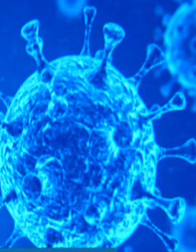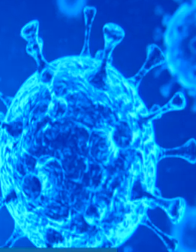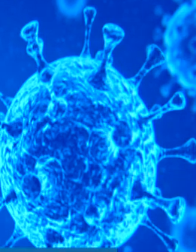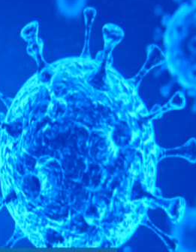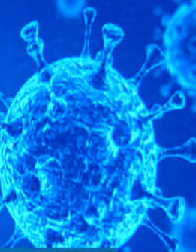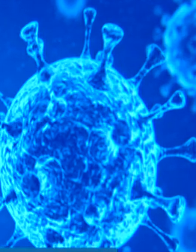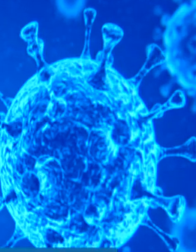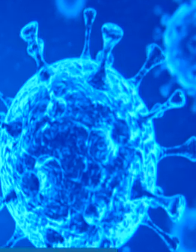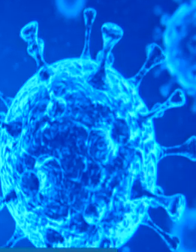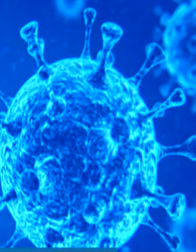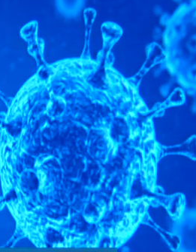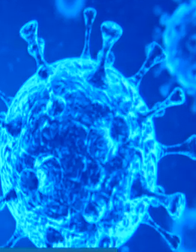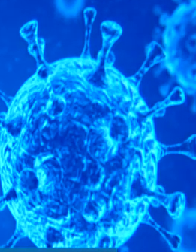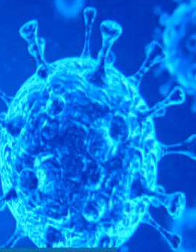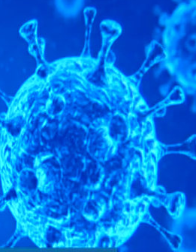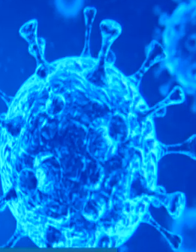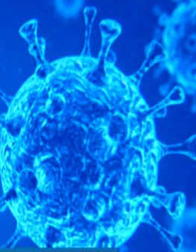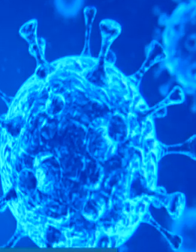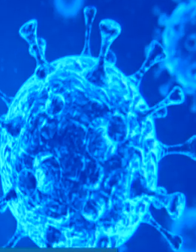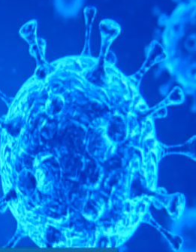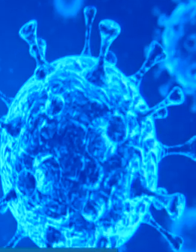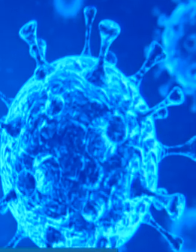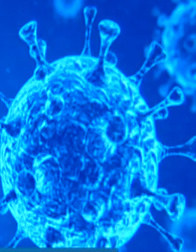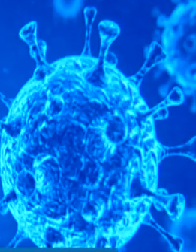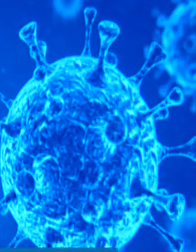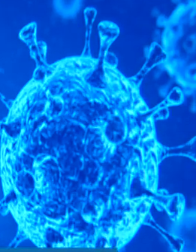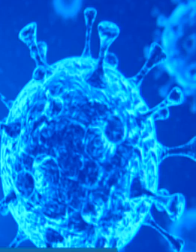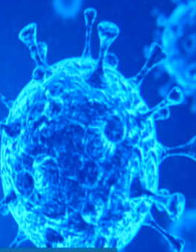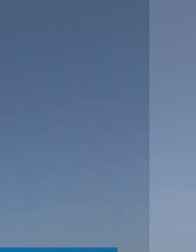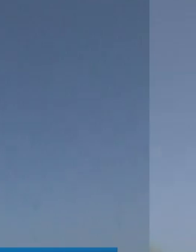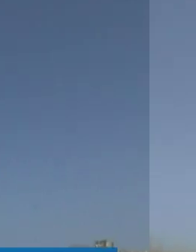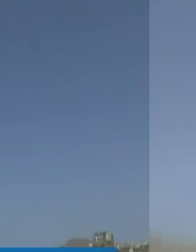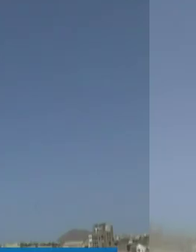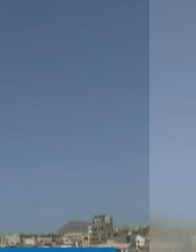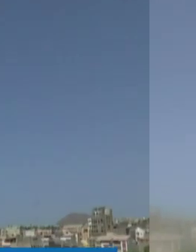mais 18 casos, positivos de Covid-19.